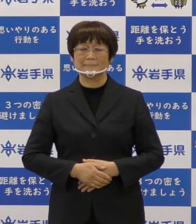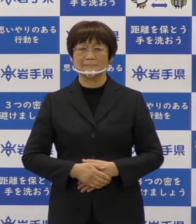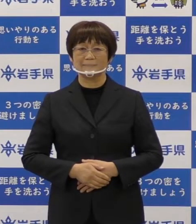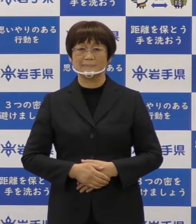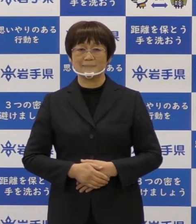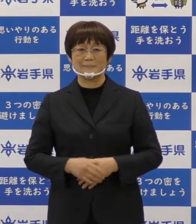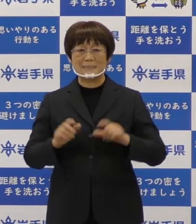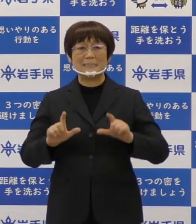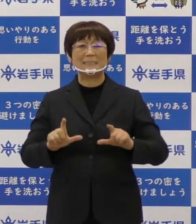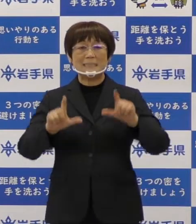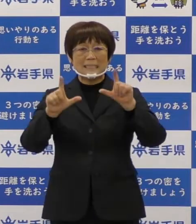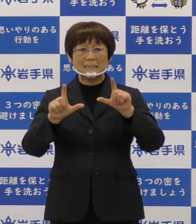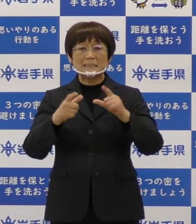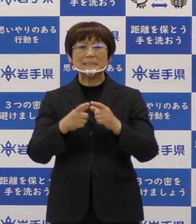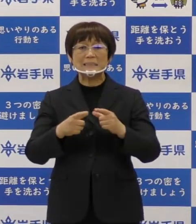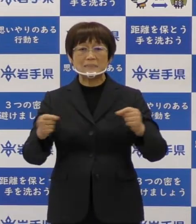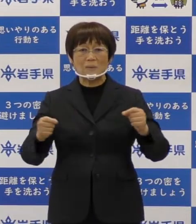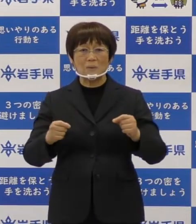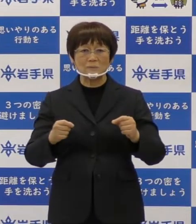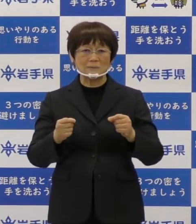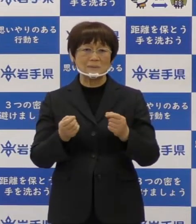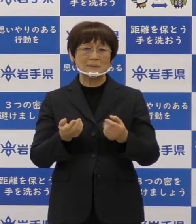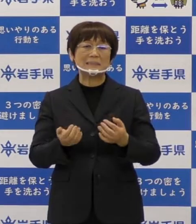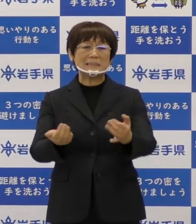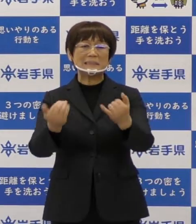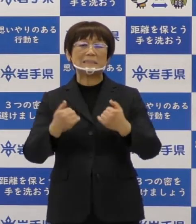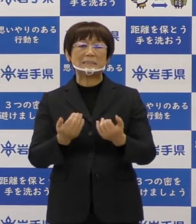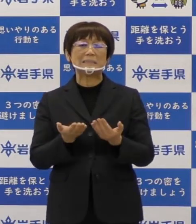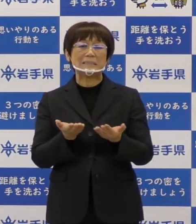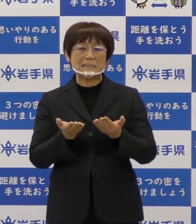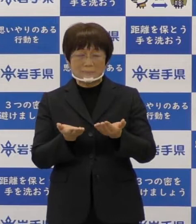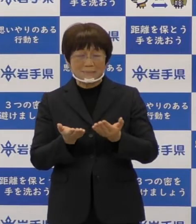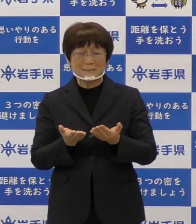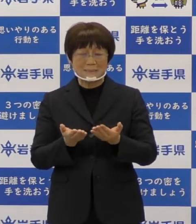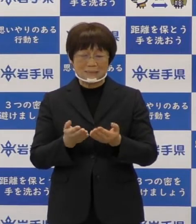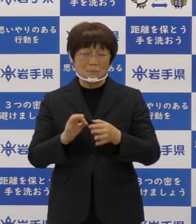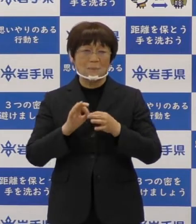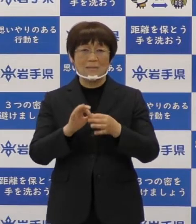はい、東日本大震災津波に関係する、